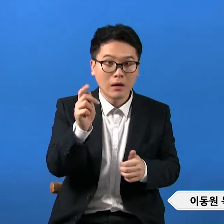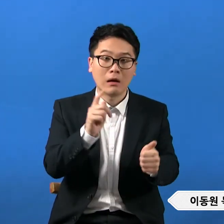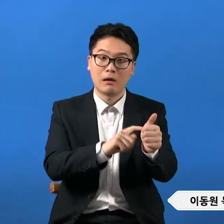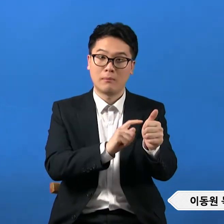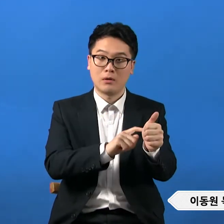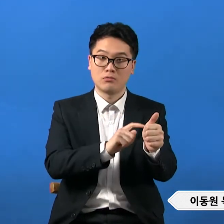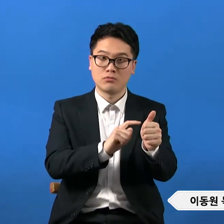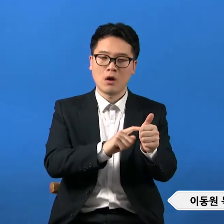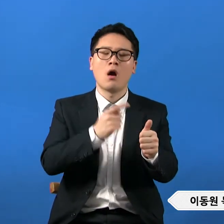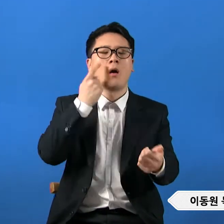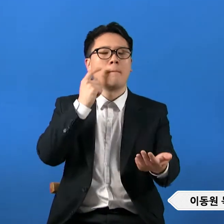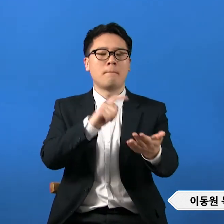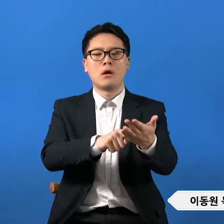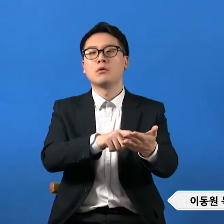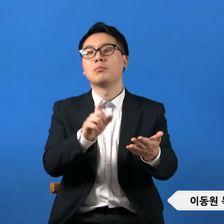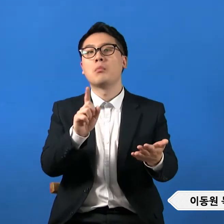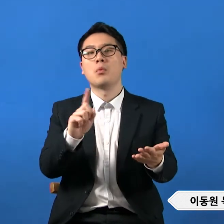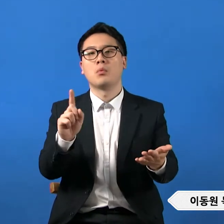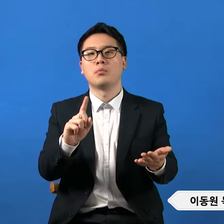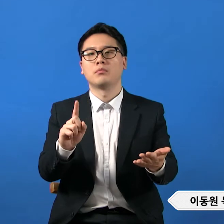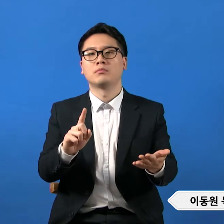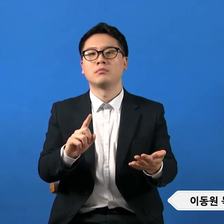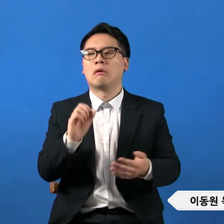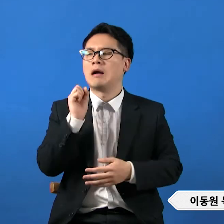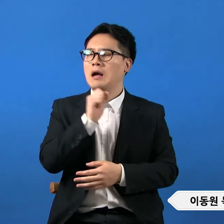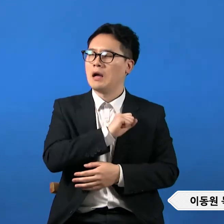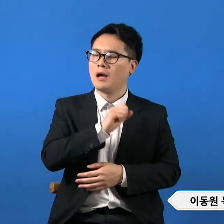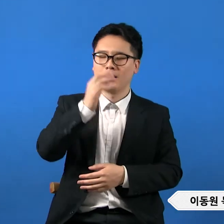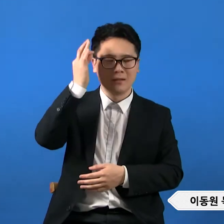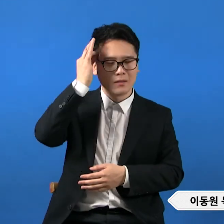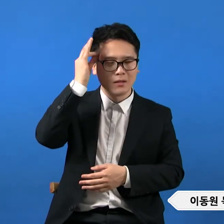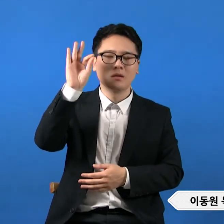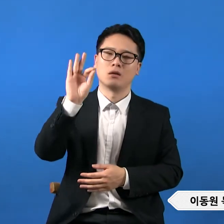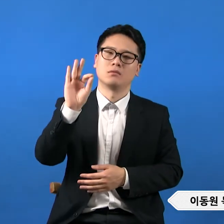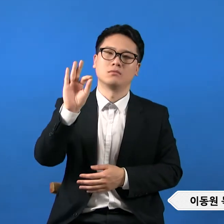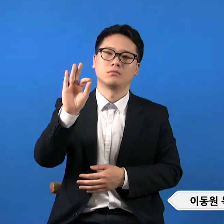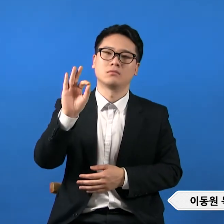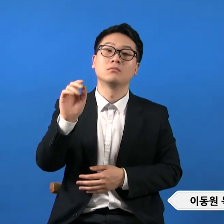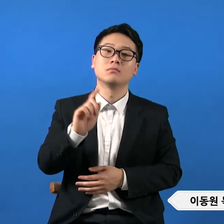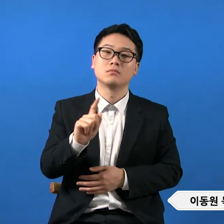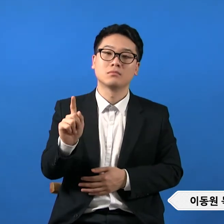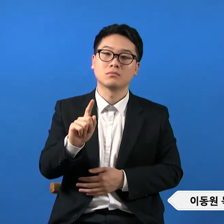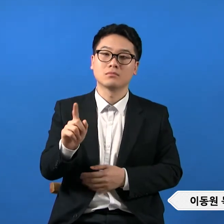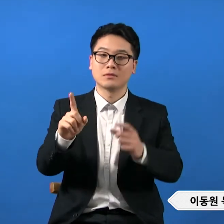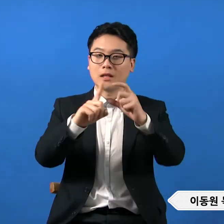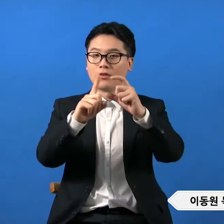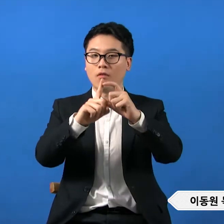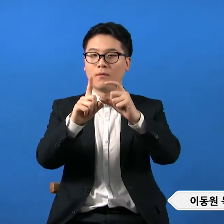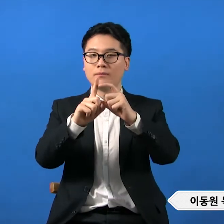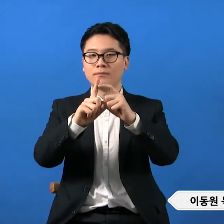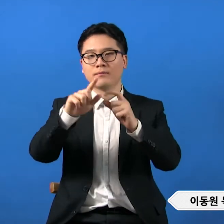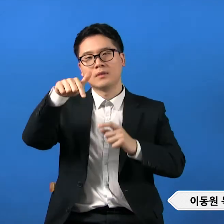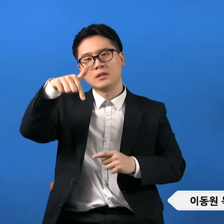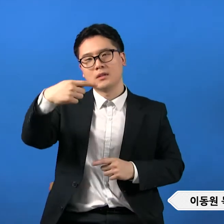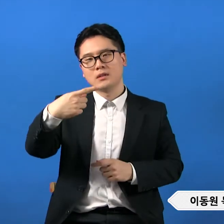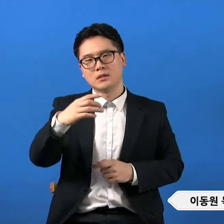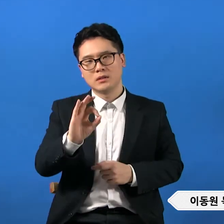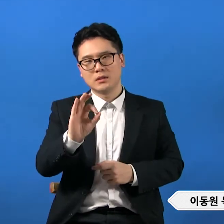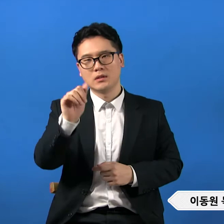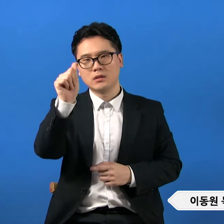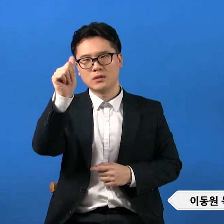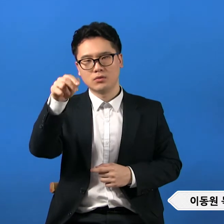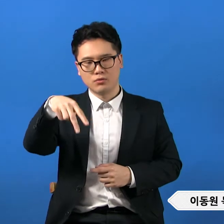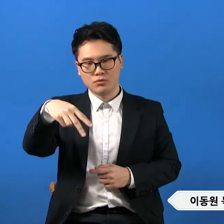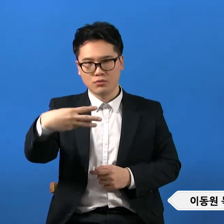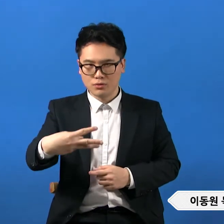응답의 키워드가 있었어요. 기도 응답의 중요한 키워드, 그 단어는 바로 긍휼이라는